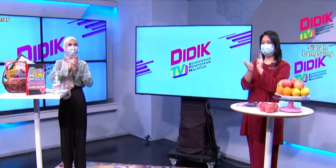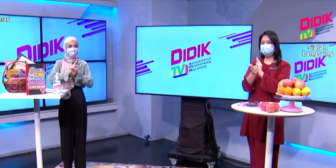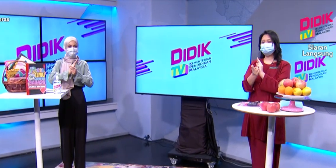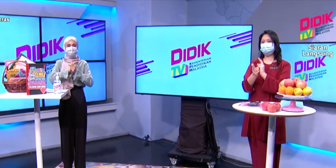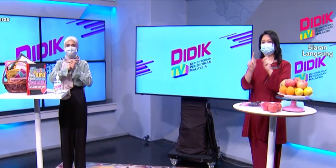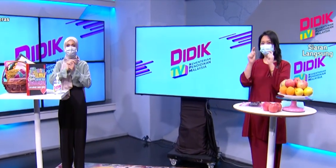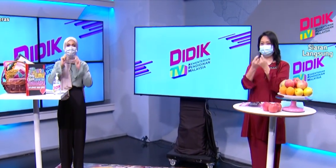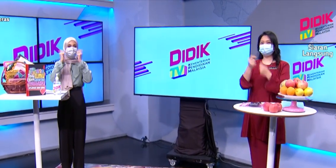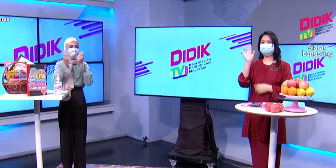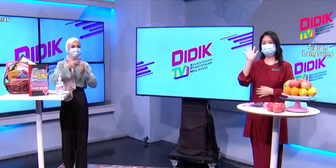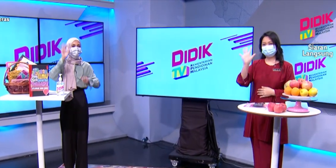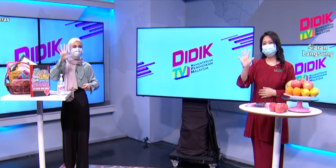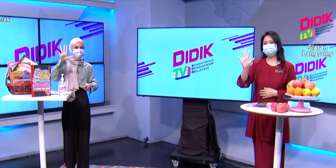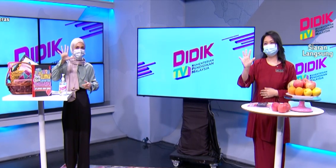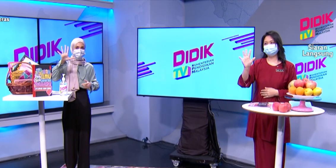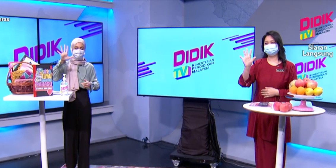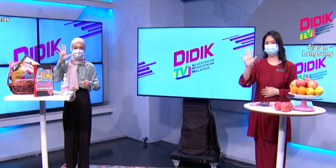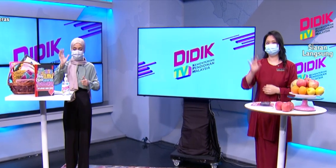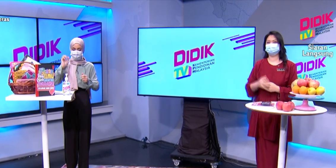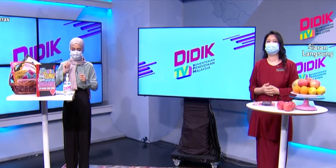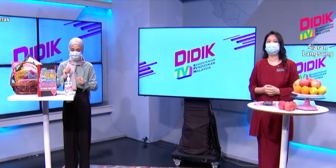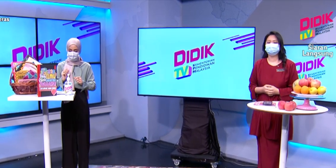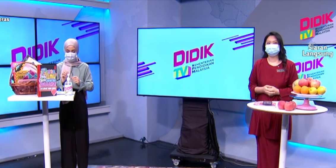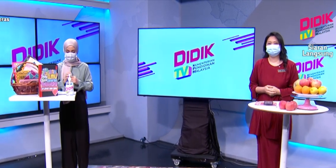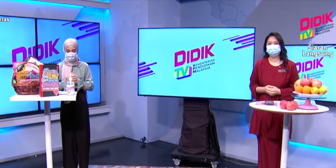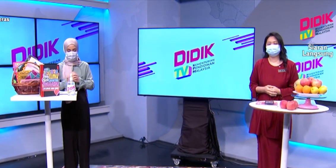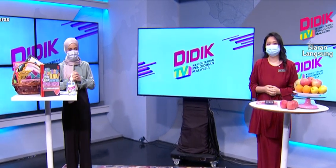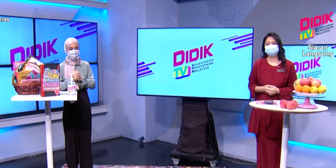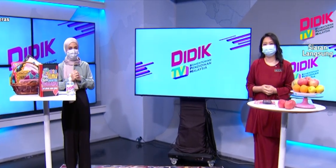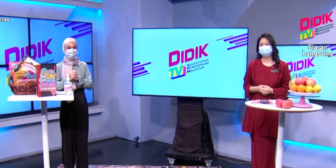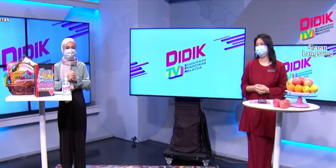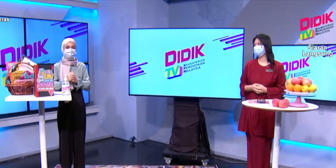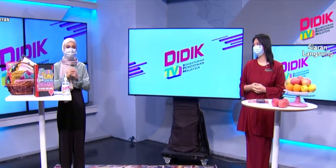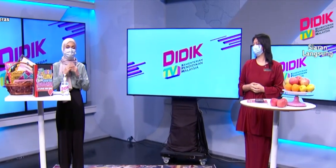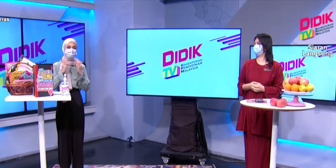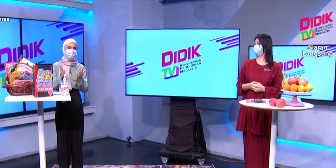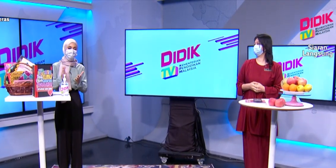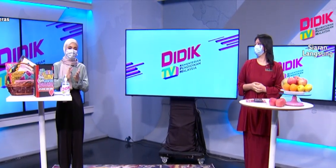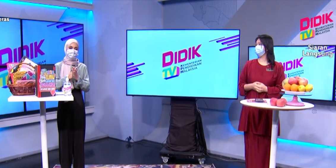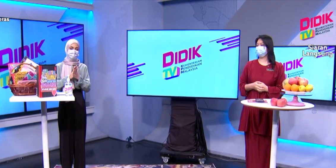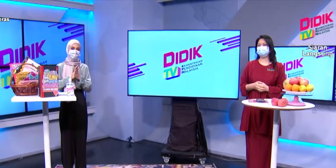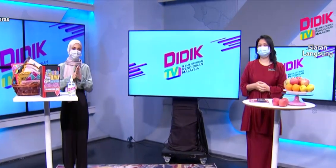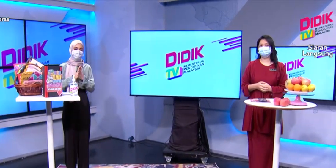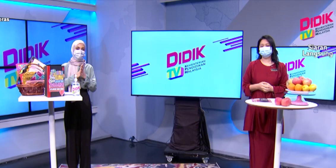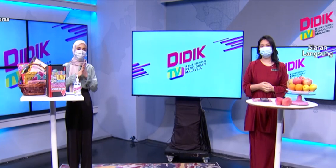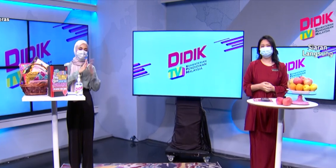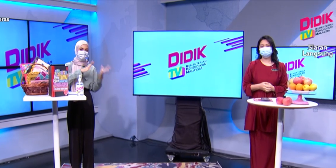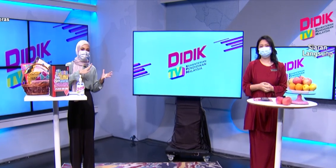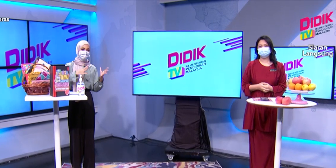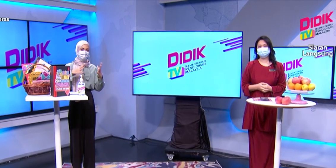bahan tingkatan di mejadi ya sebelum kita pergi berkawan kita Saya nak beritahu memandangkan Paulina juga